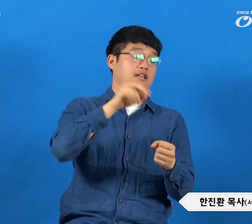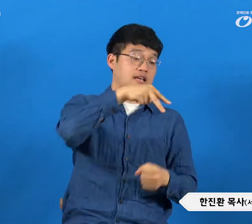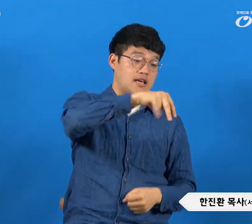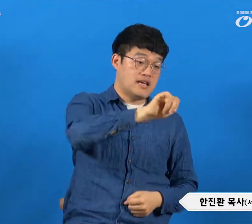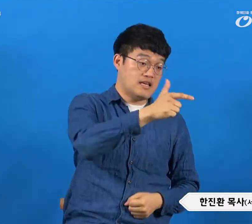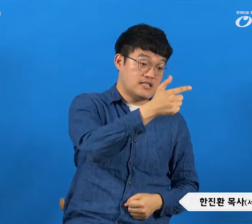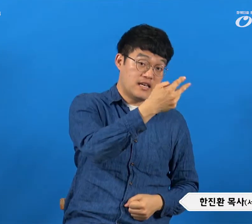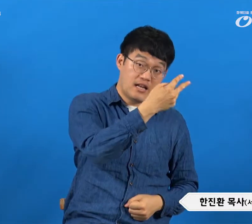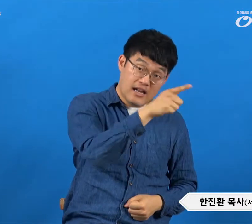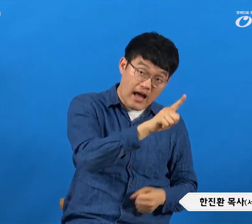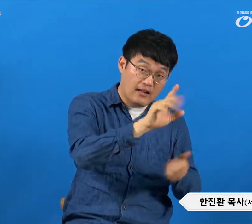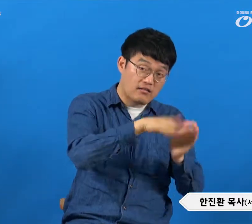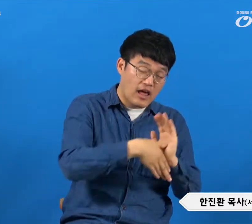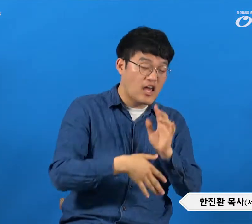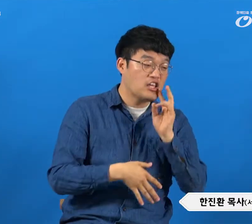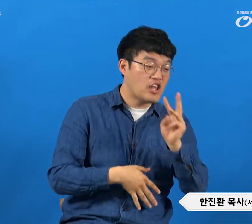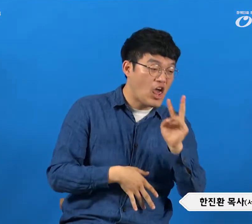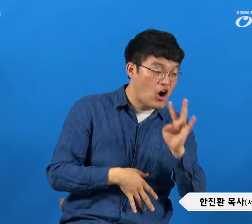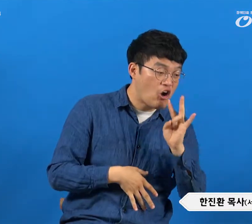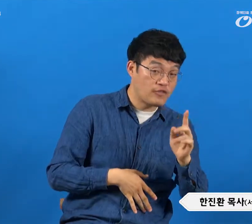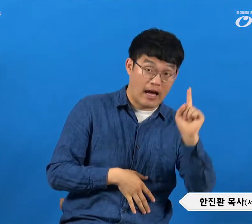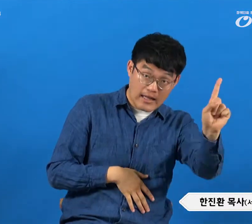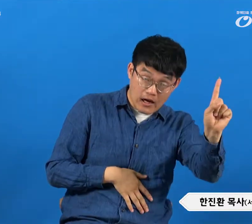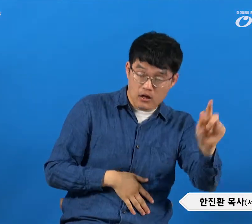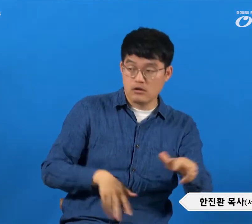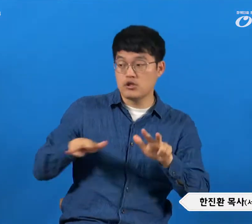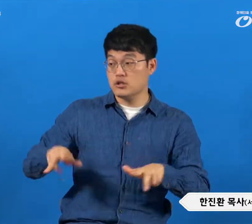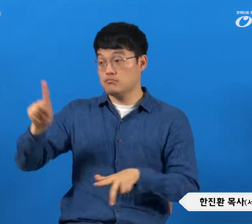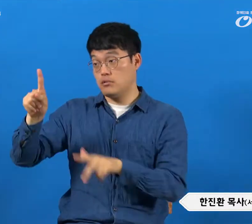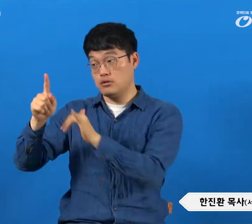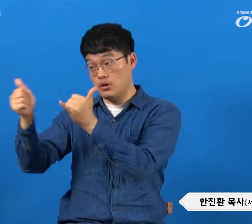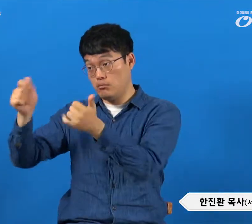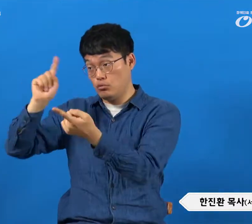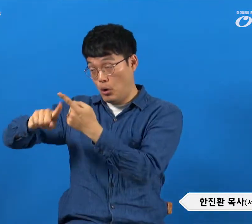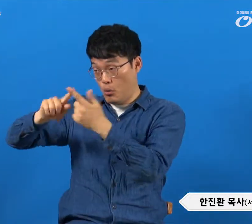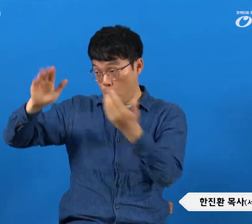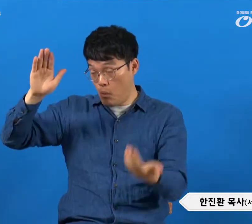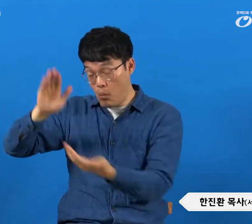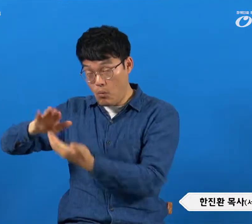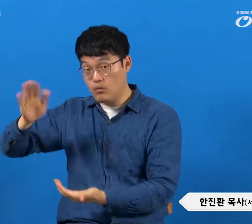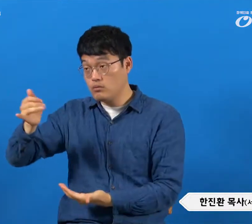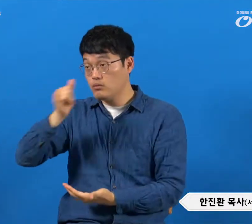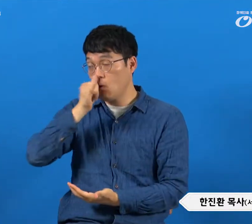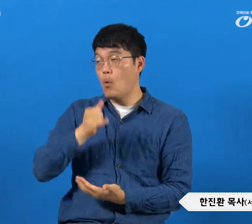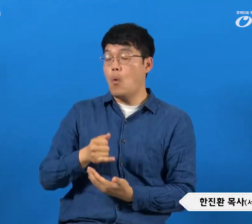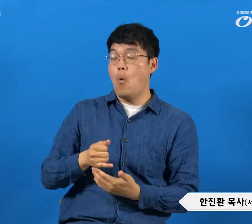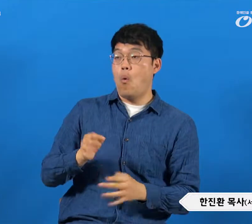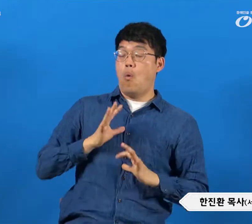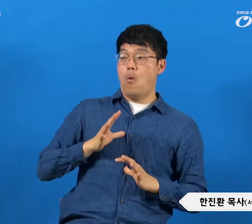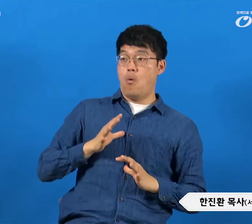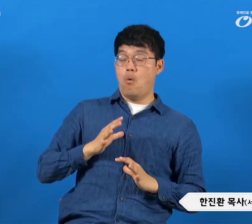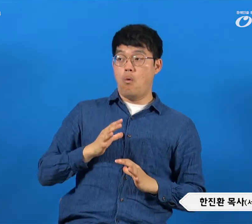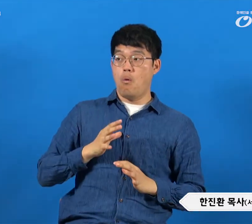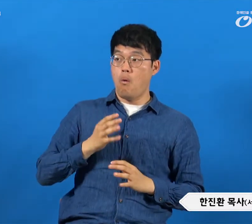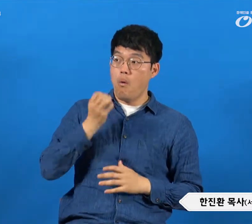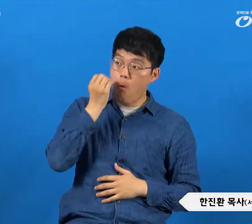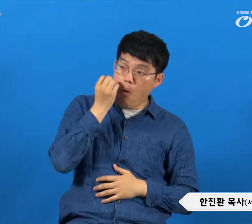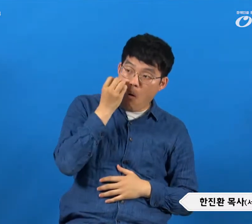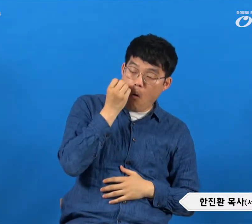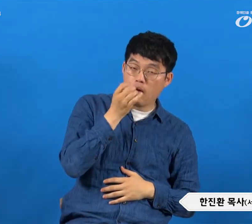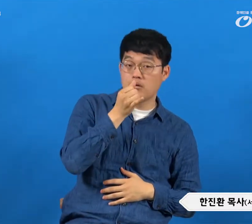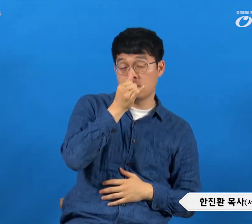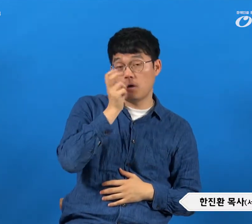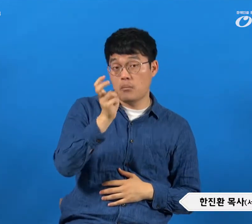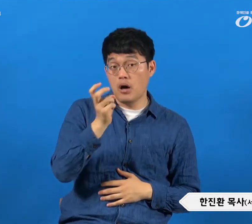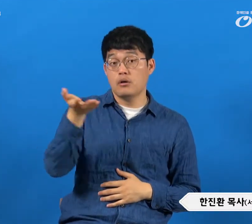예언이 지금 어느 사람에게 딱 그대로 이루어졌다 하면 그 얼마나 기가 막힌 일이겠습니까? 그런데